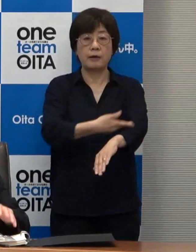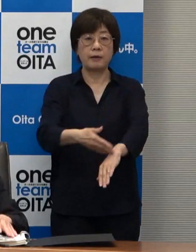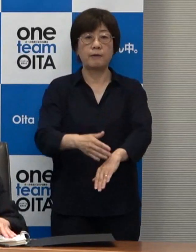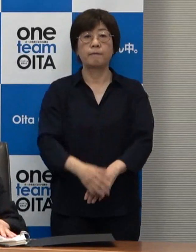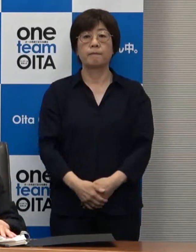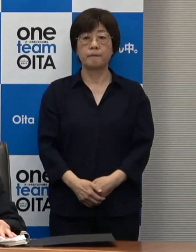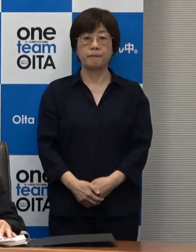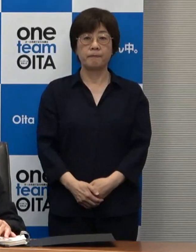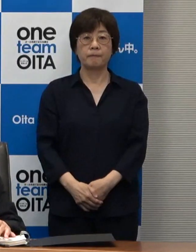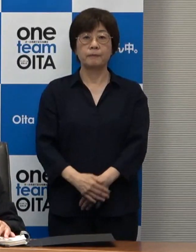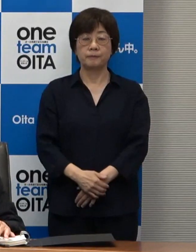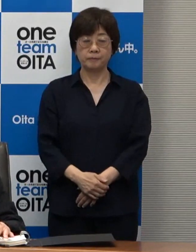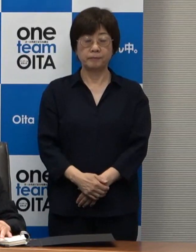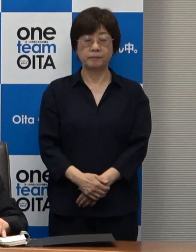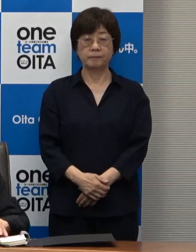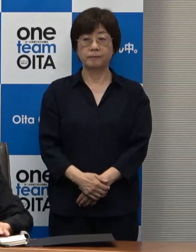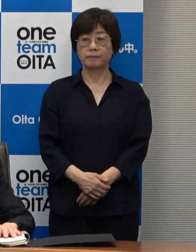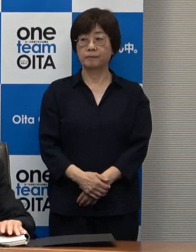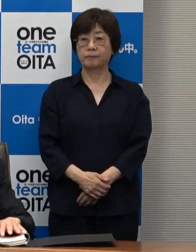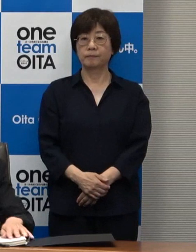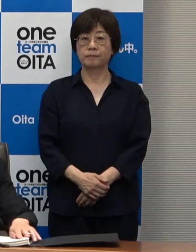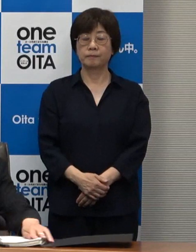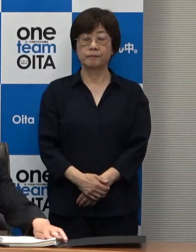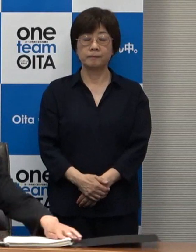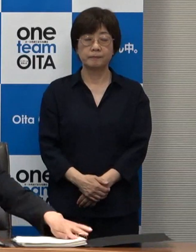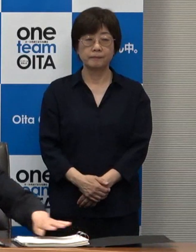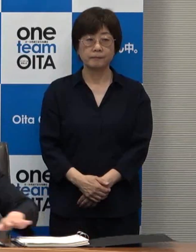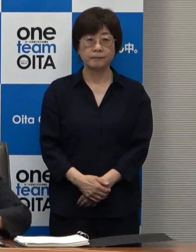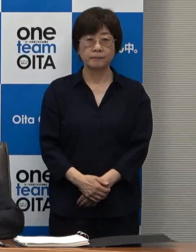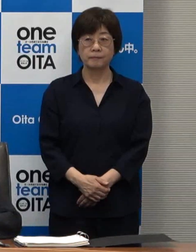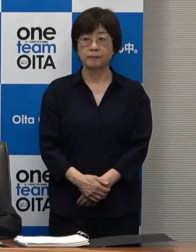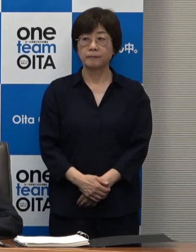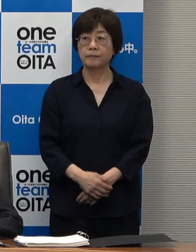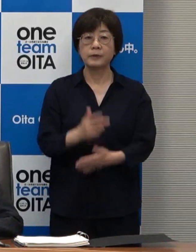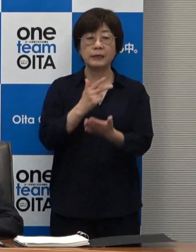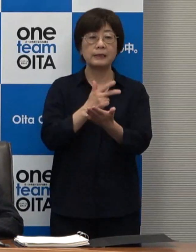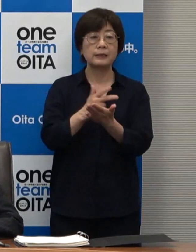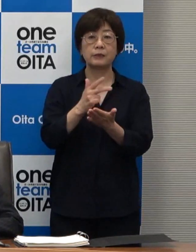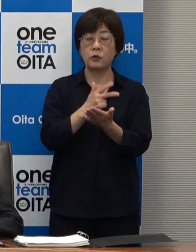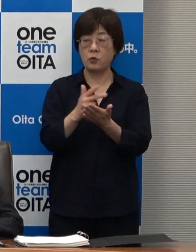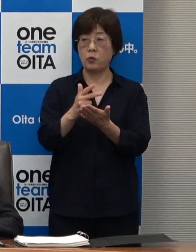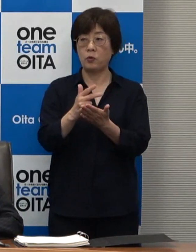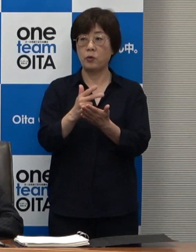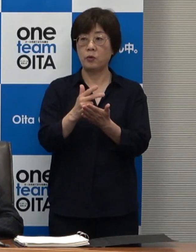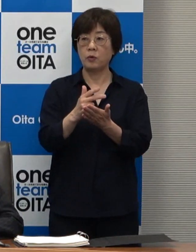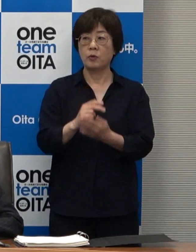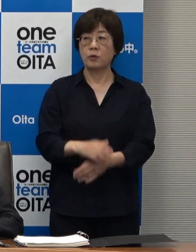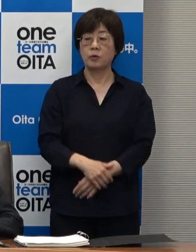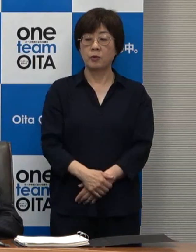でもそのままいいですか。はい、資料は